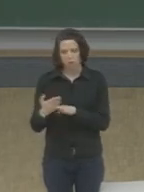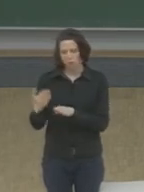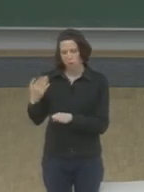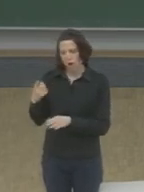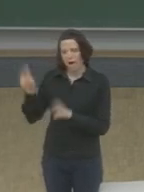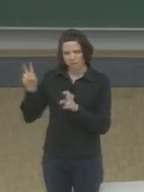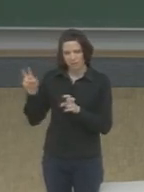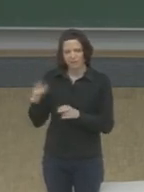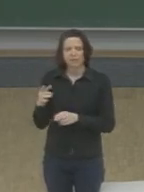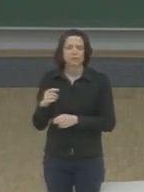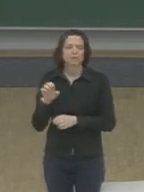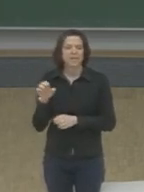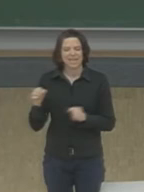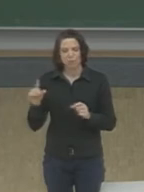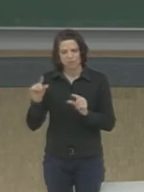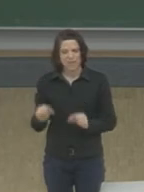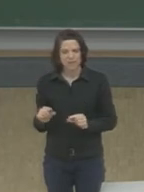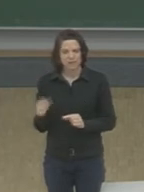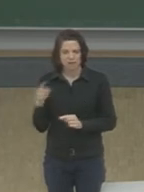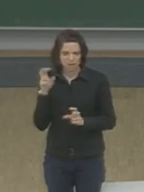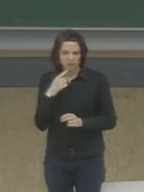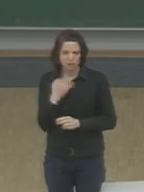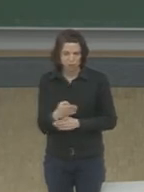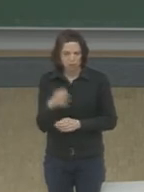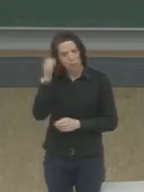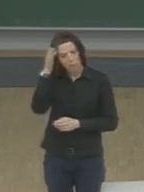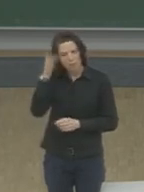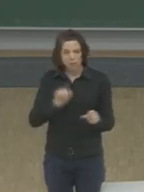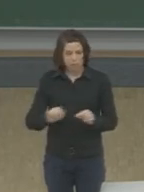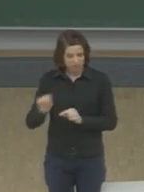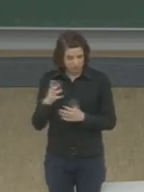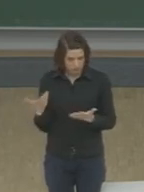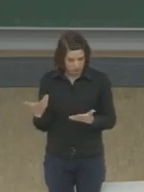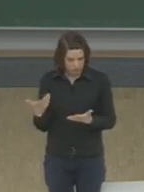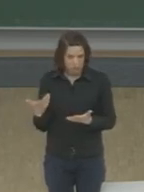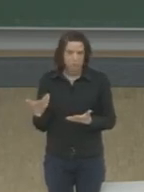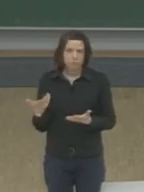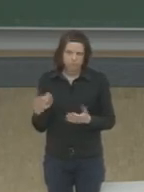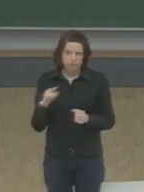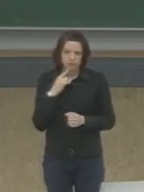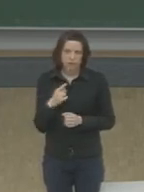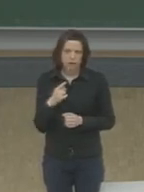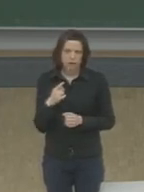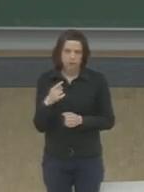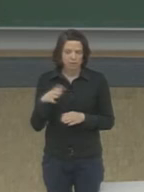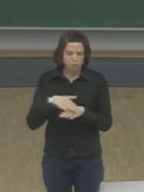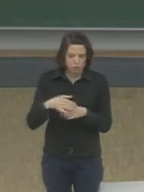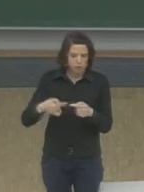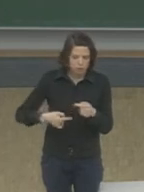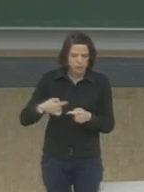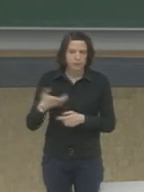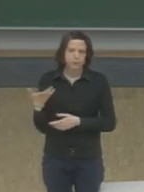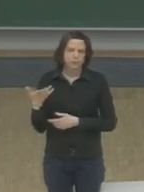fest, dass Bildung von Weniger als Begegnung mit nicht, na, als Begegnung der Inhalte,